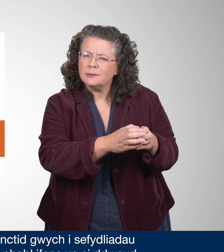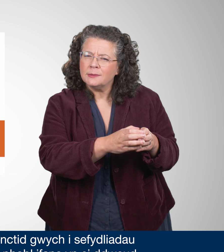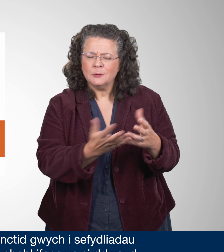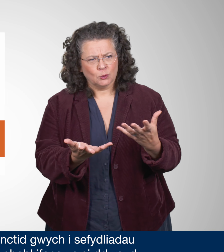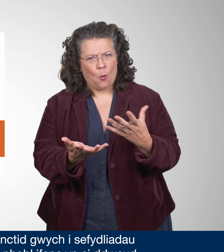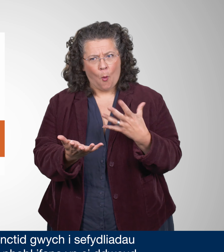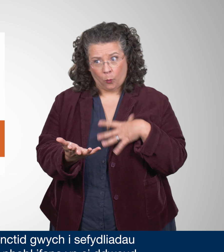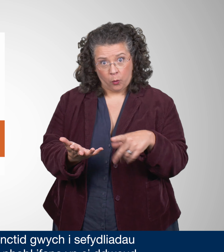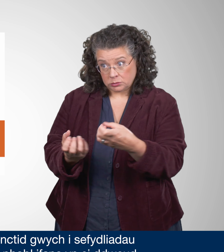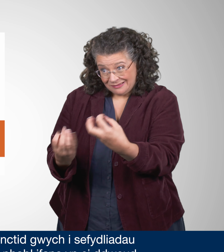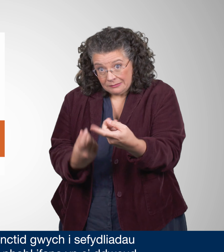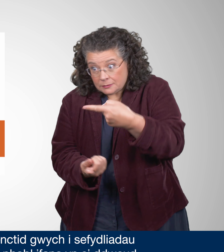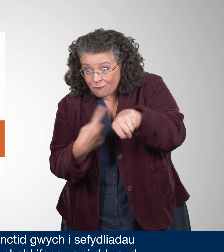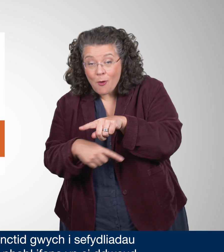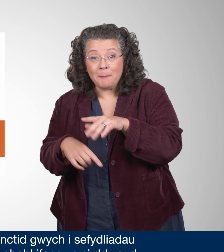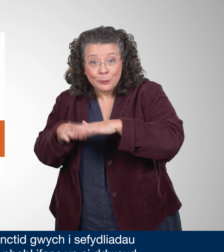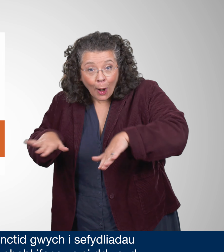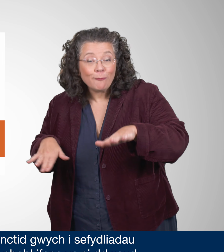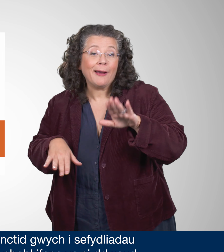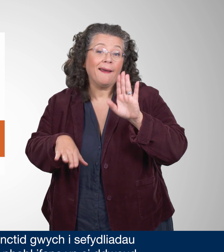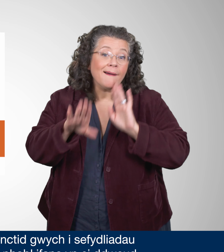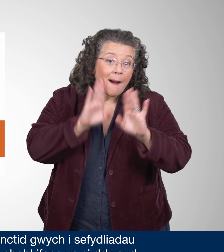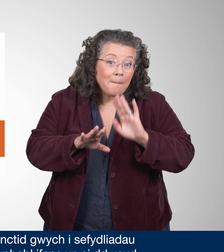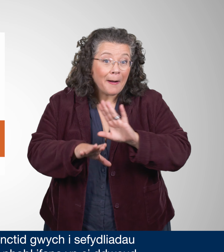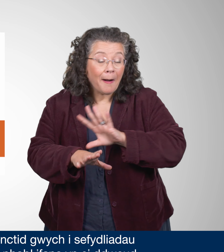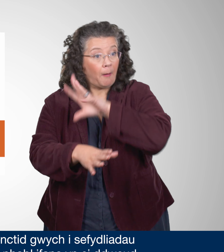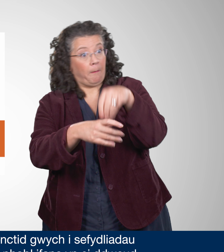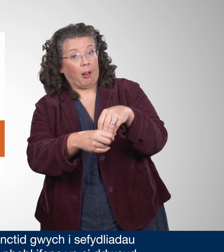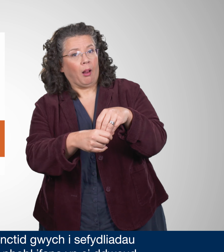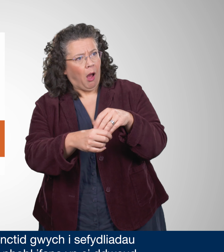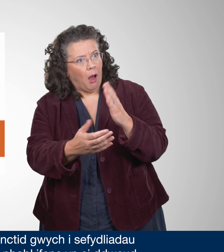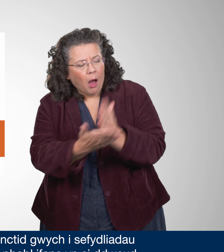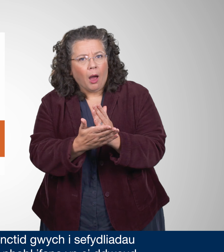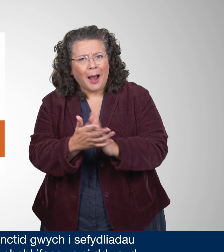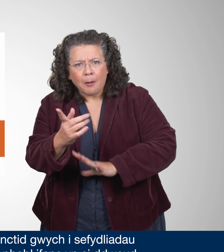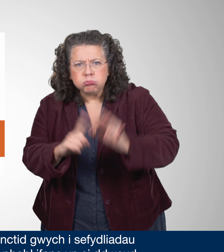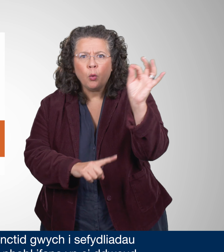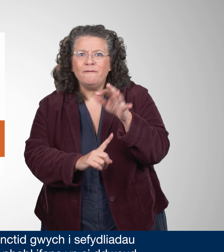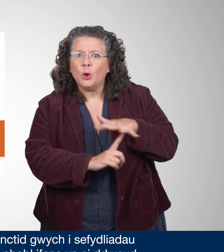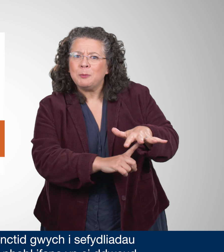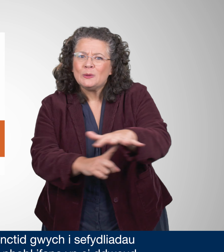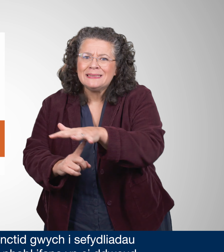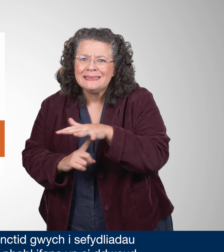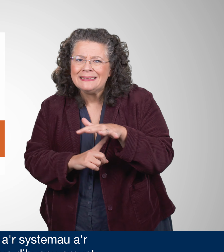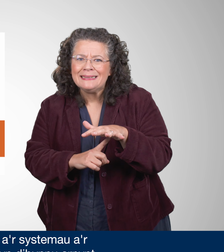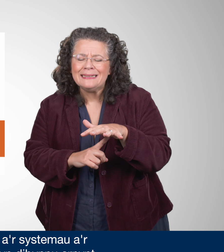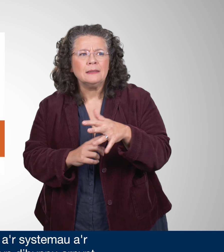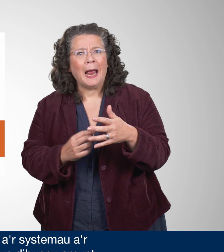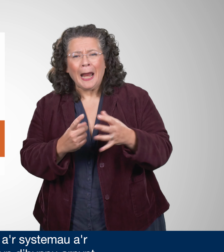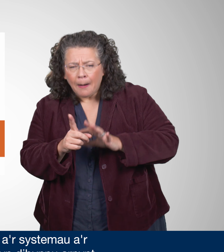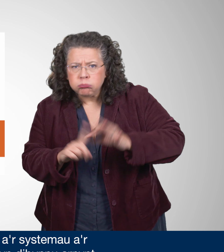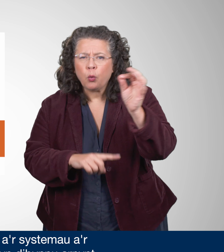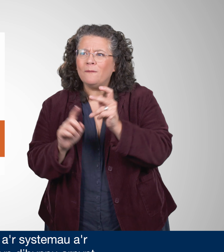phobl ifanc yn ei ddweud i wella eu cymunedau a'r